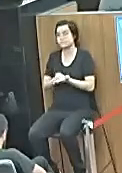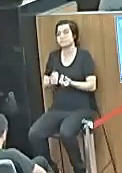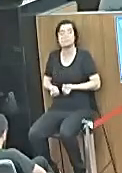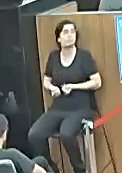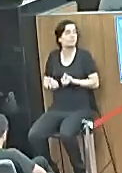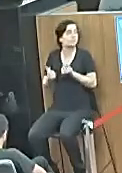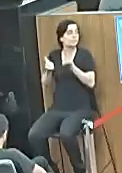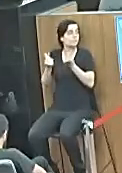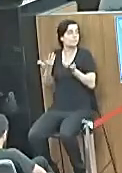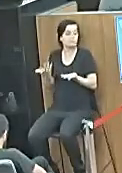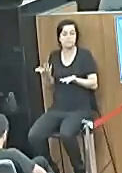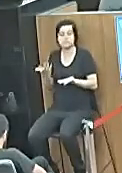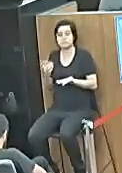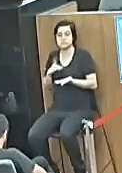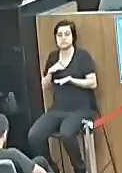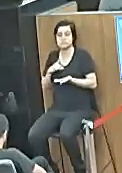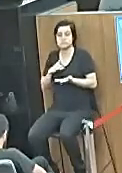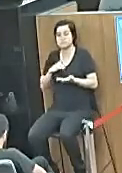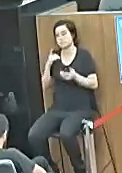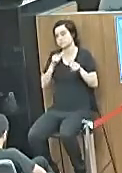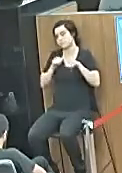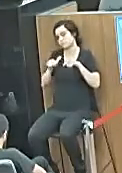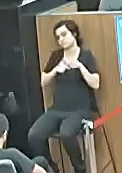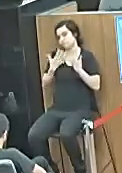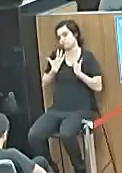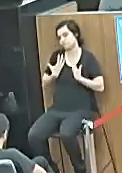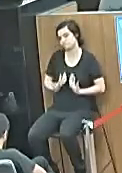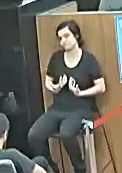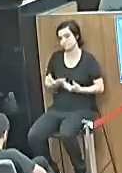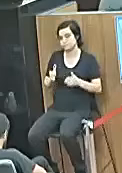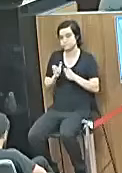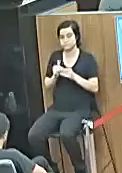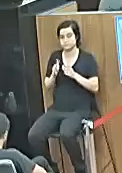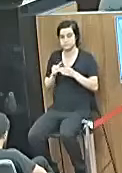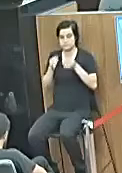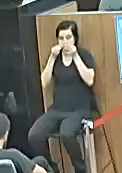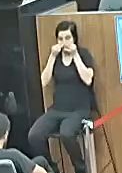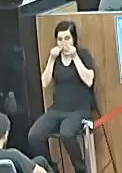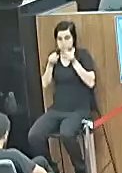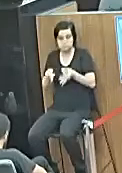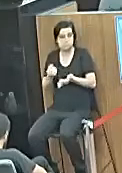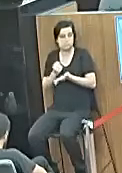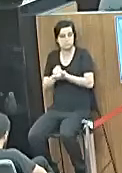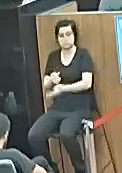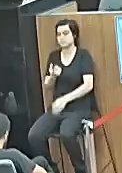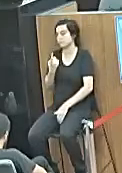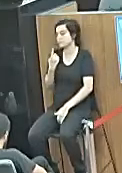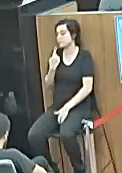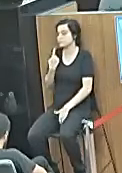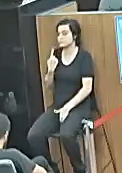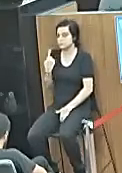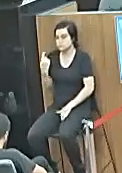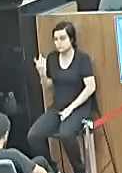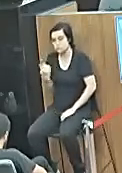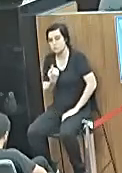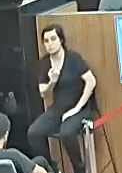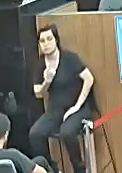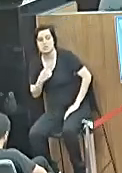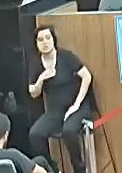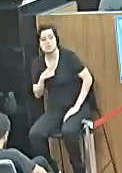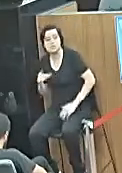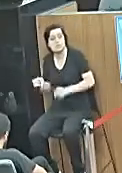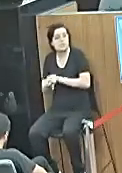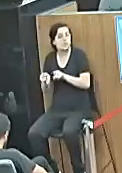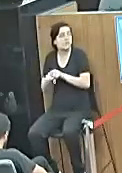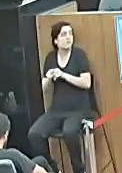deixe estimuladores o nosso trabalho peço atenção às nossas causas e o rio araçuaí sua nascente seus afluentes